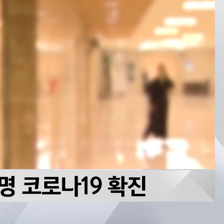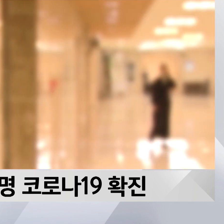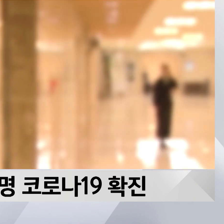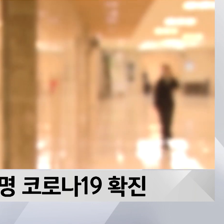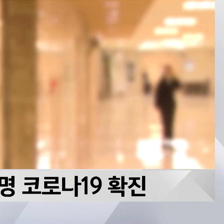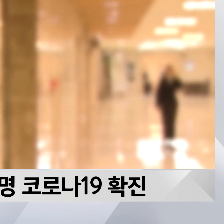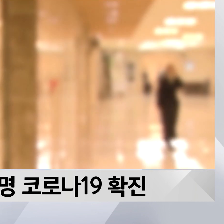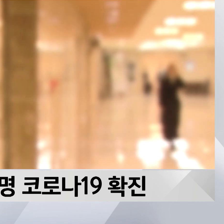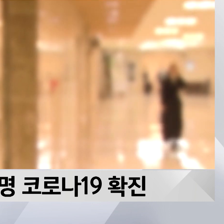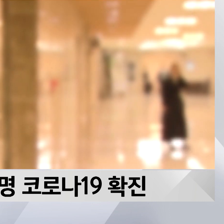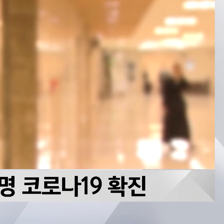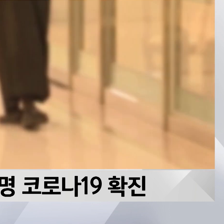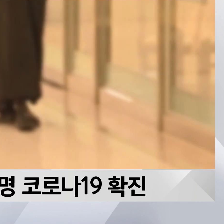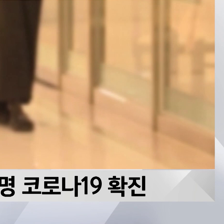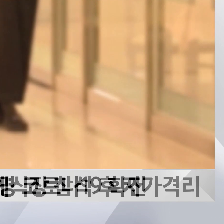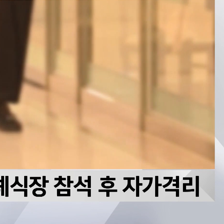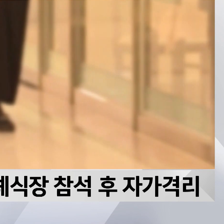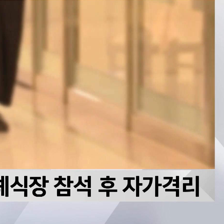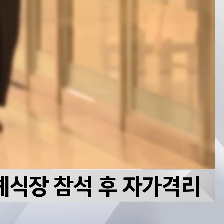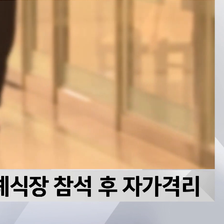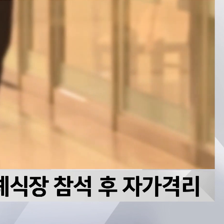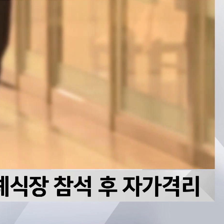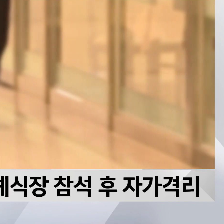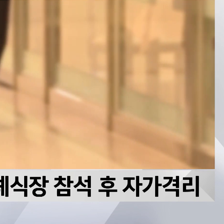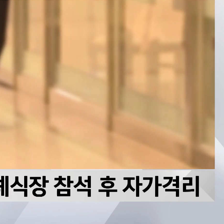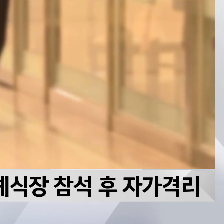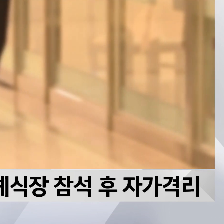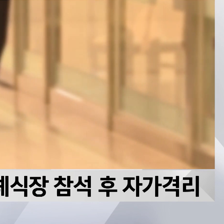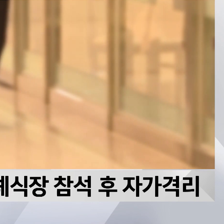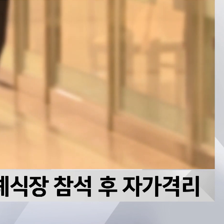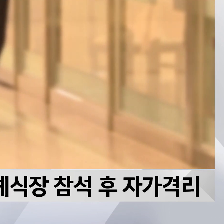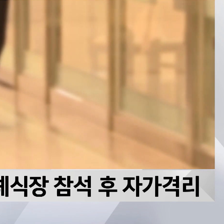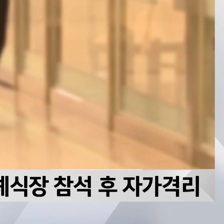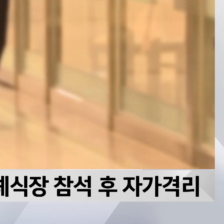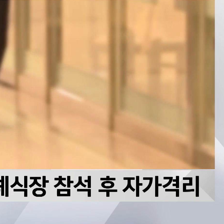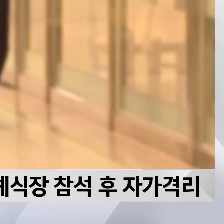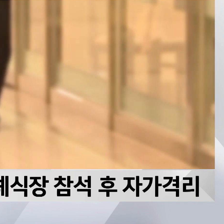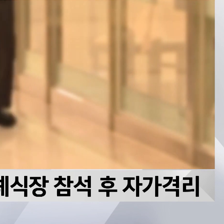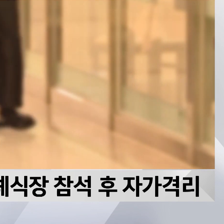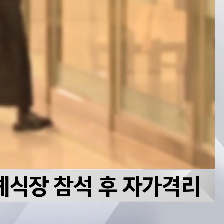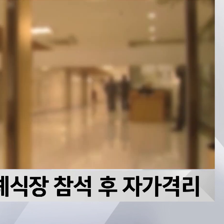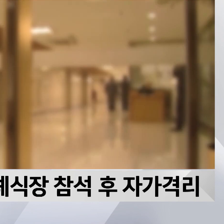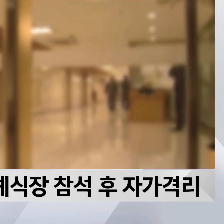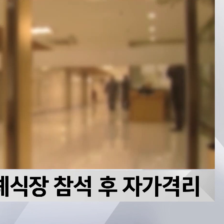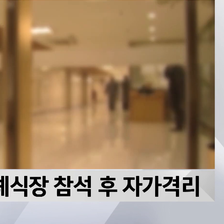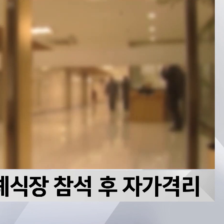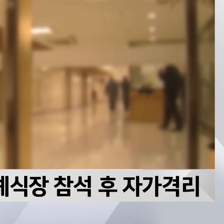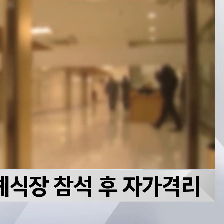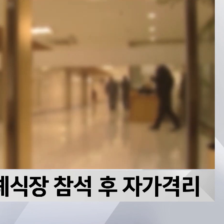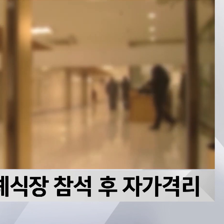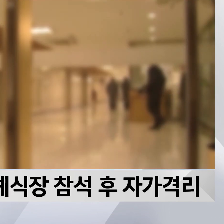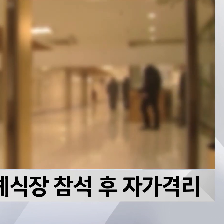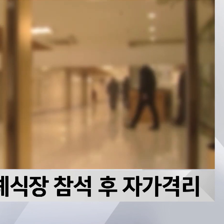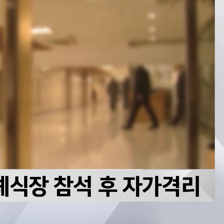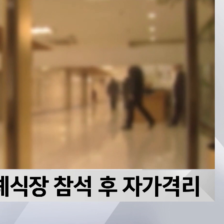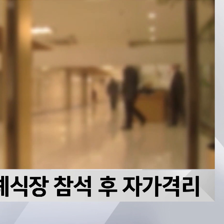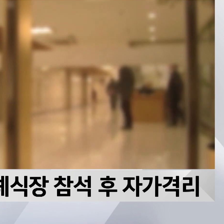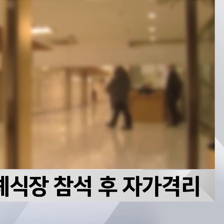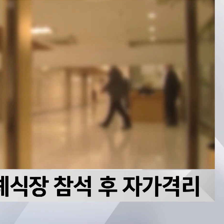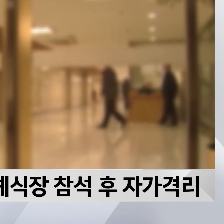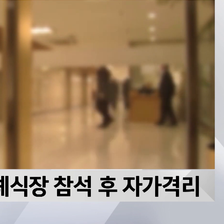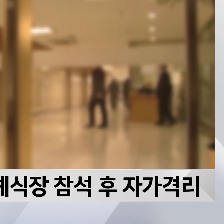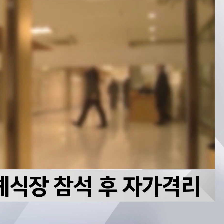18일부터 20일까지 3일간 서울 소재 장례식장의 이모상에